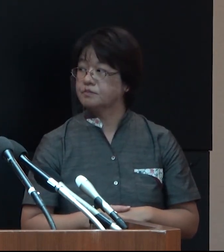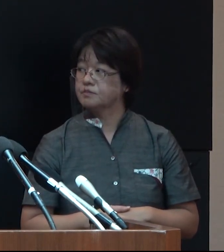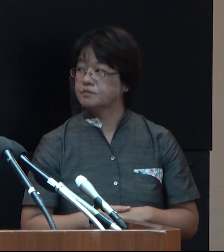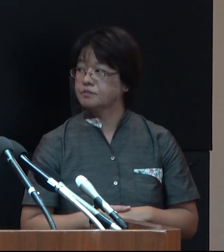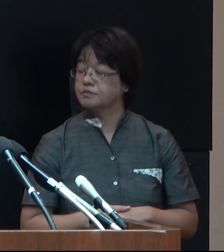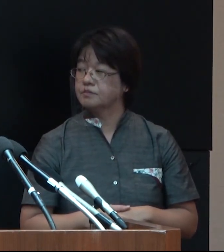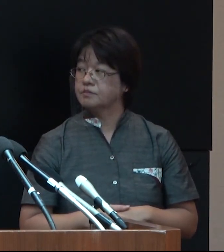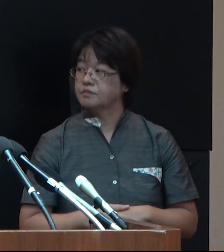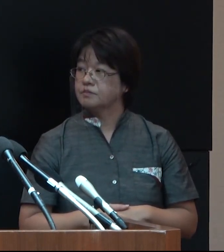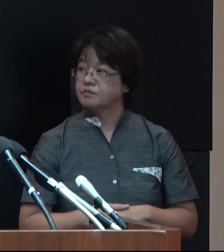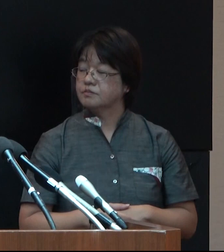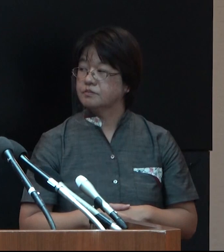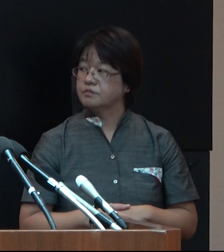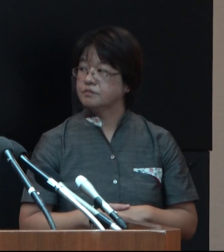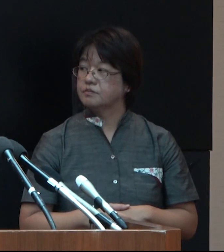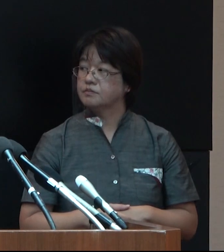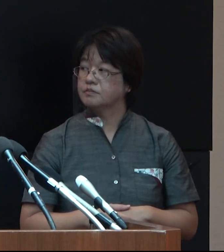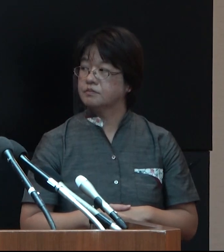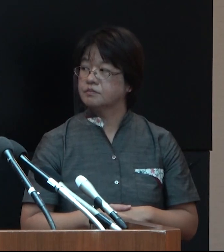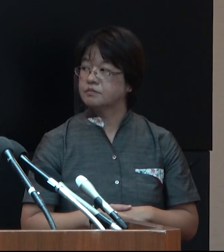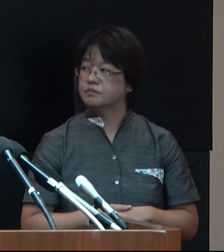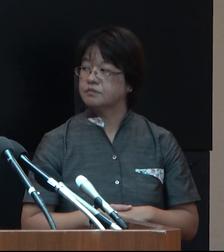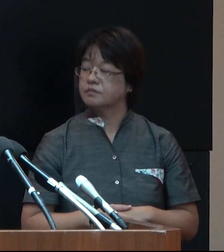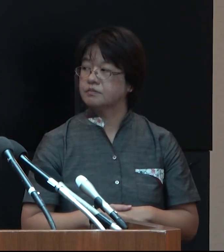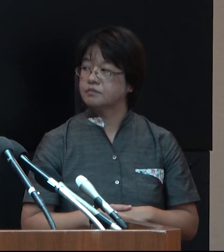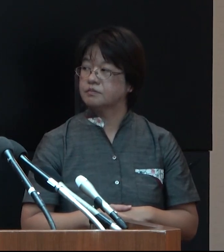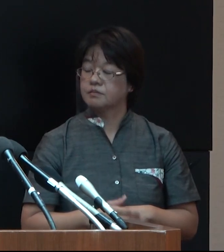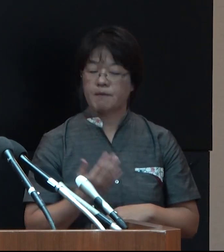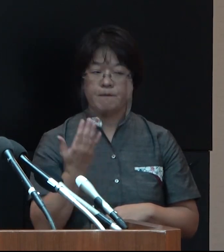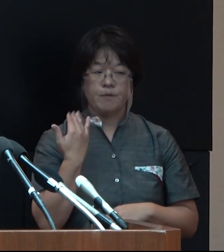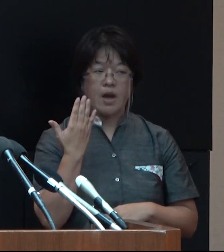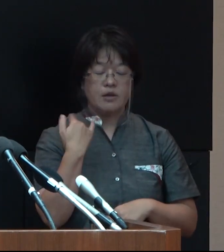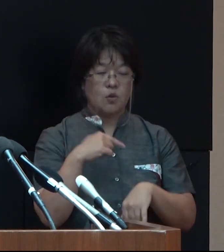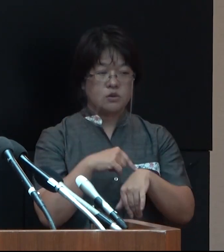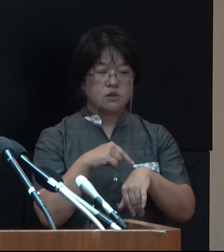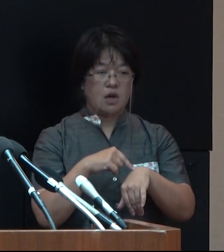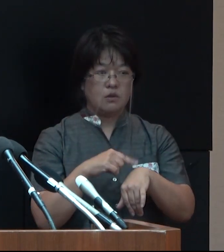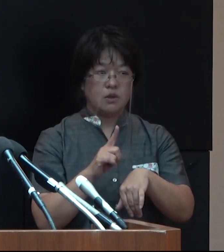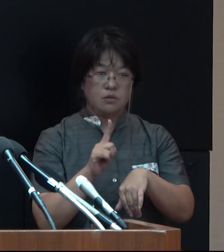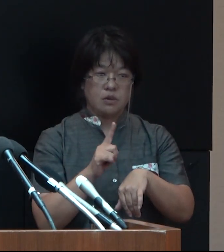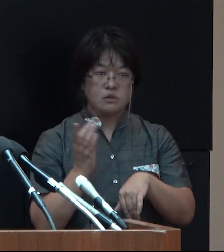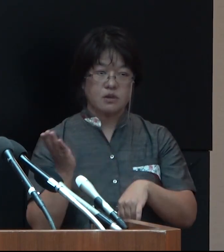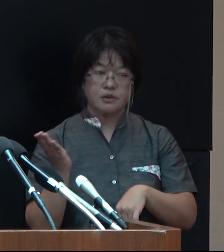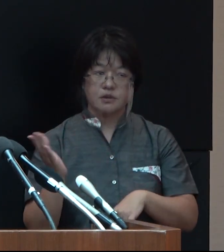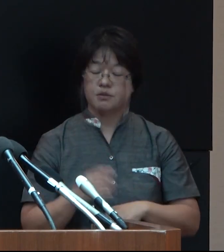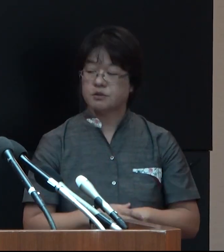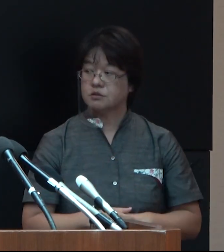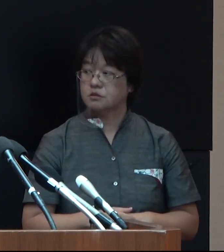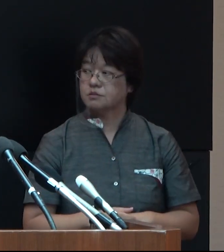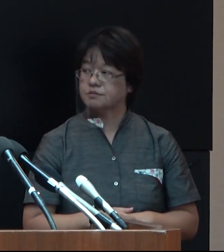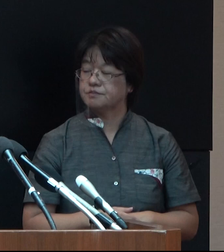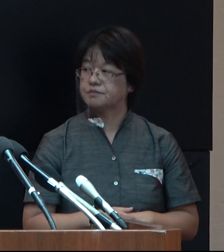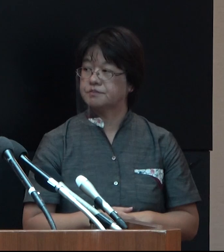6時、7時でしたっけ、7時、8時、前回、この第3段階に書いてあります。